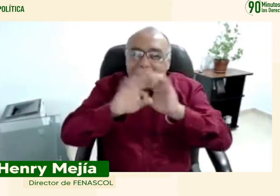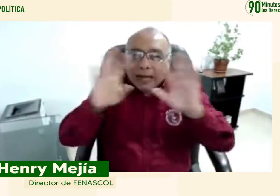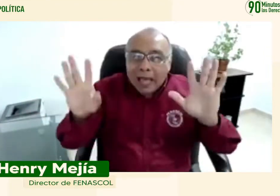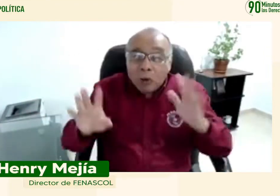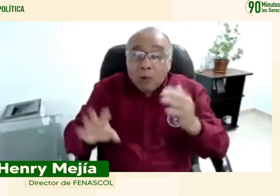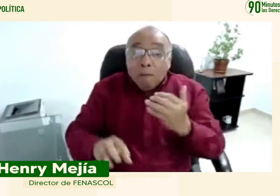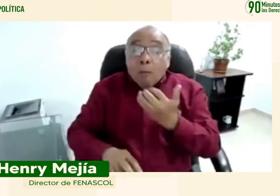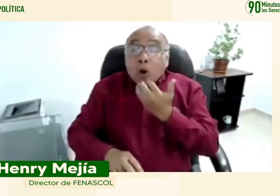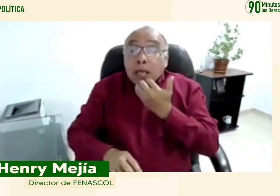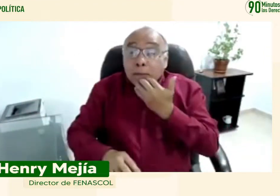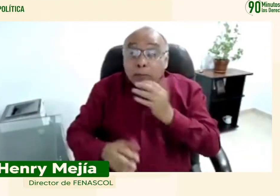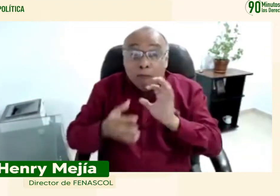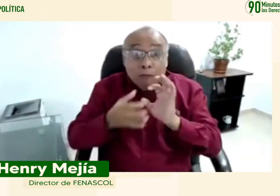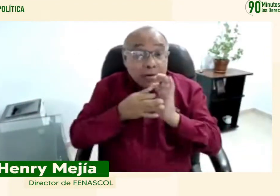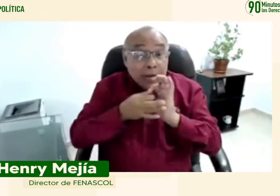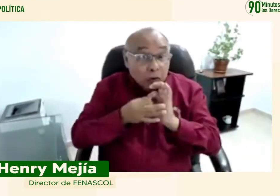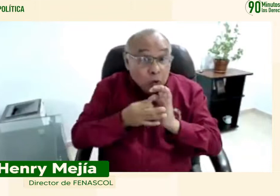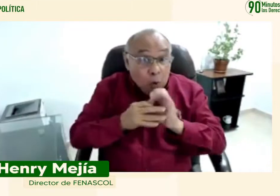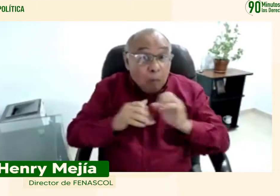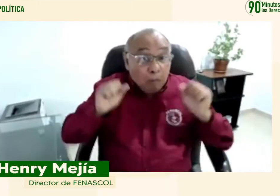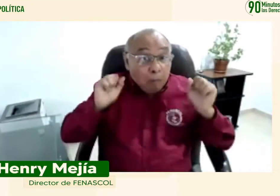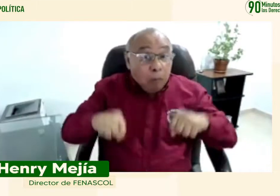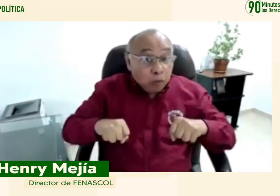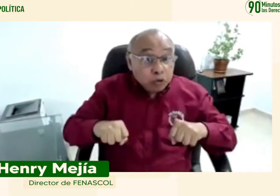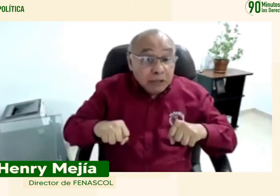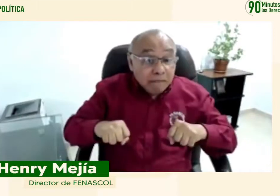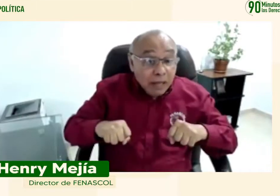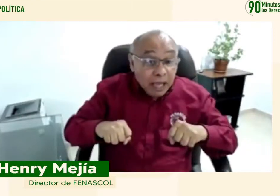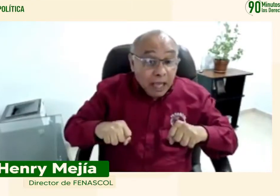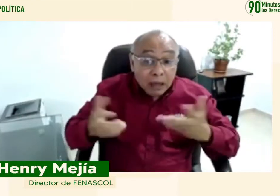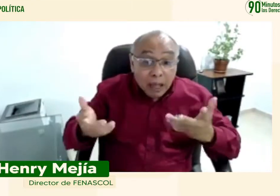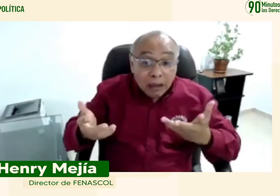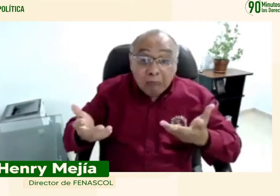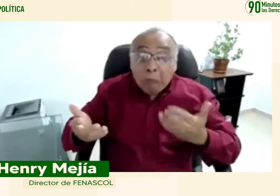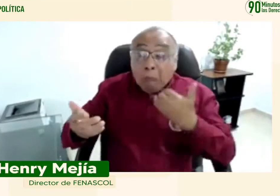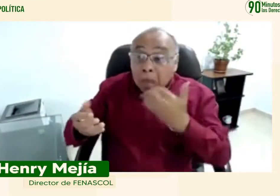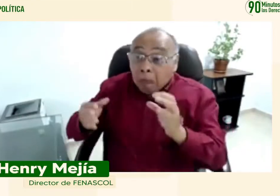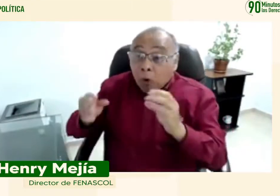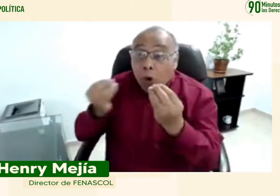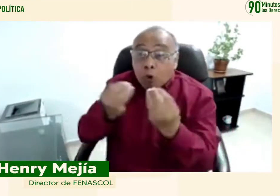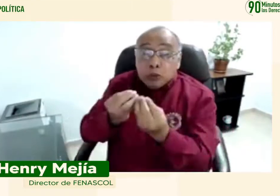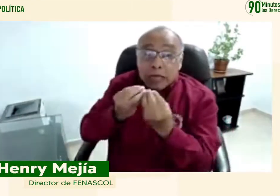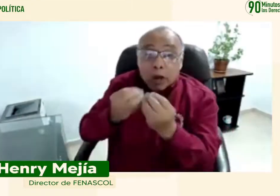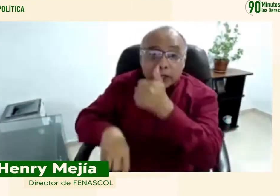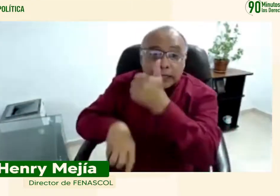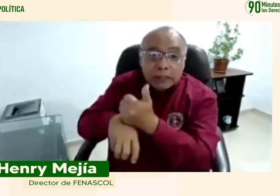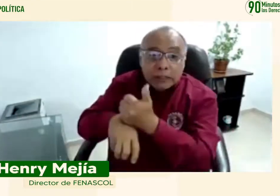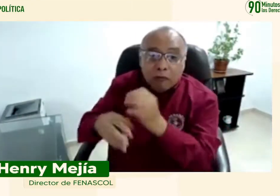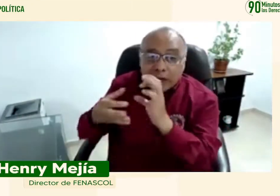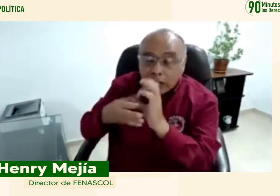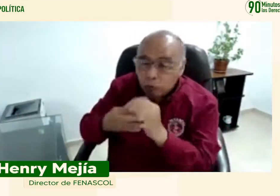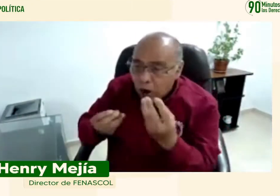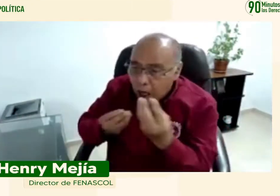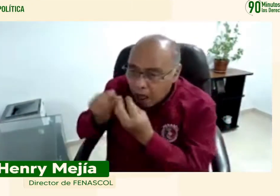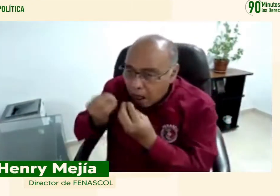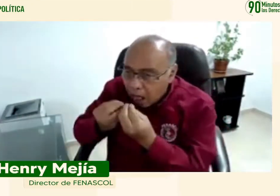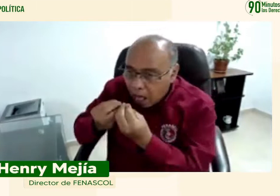es importante dejar claridad frente a esto nosotros como finas con seguramente podremos de pronto desde el